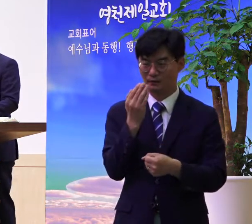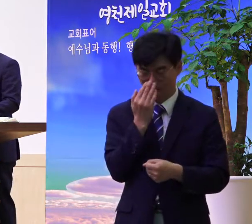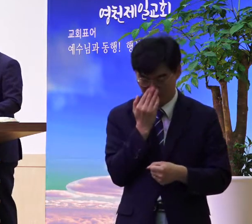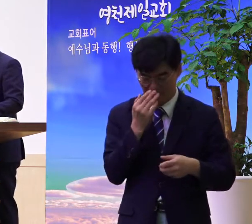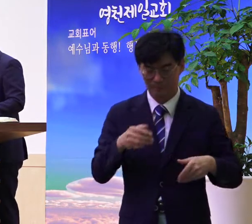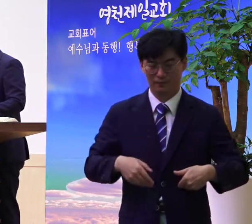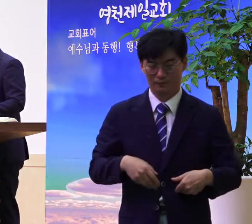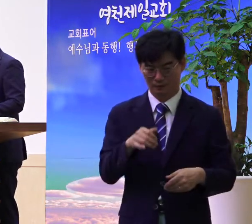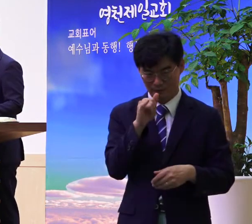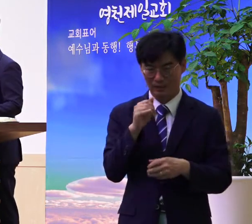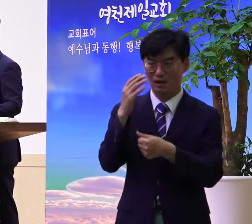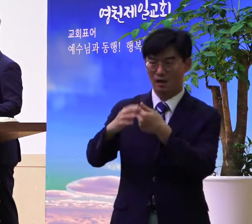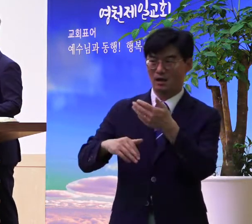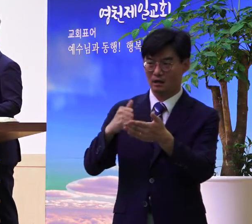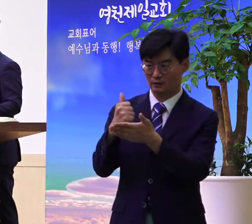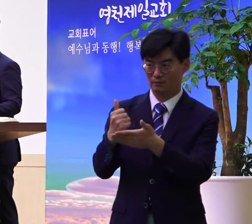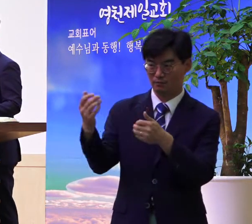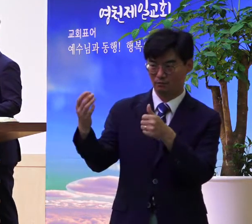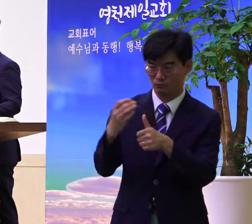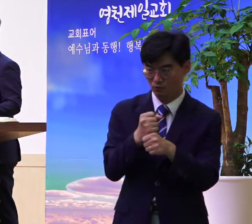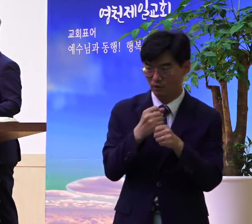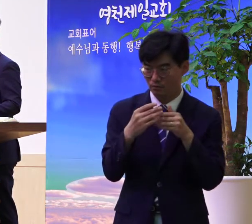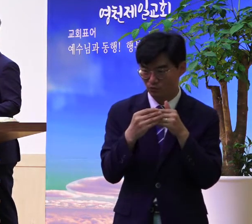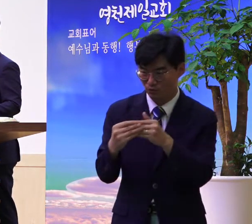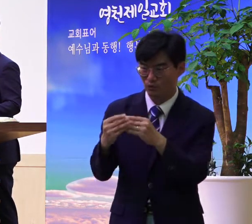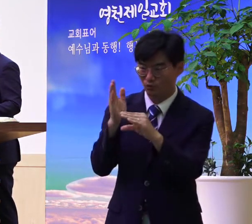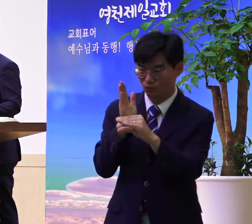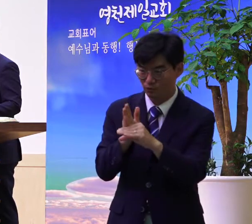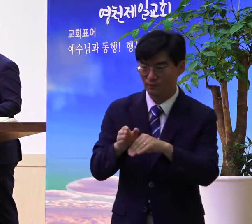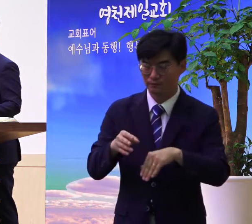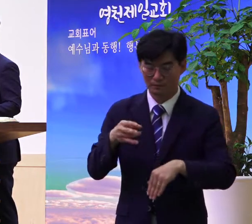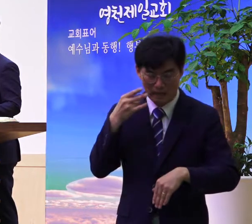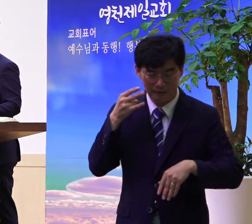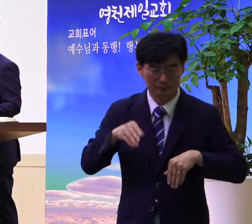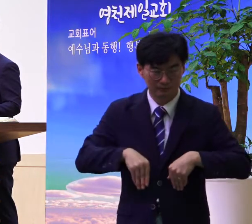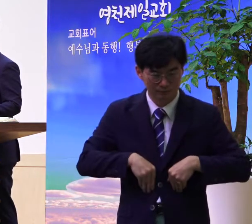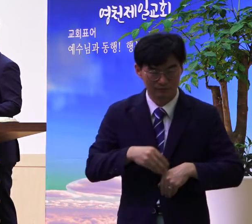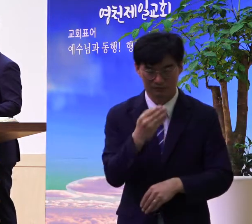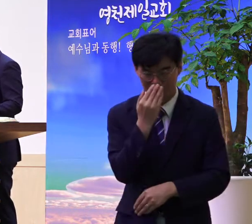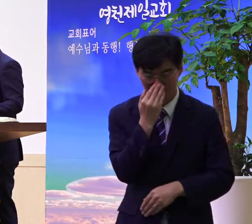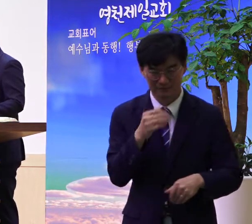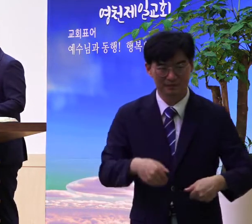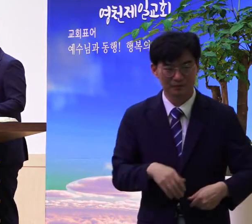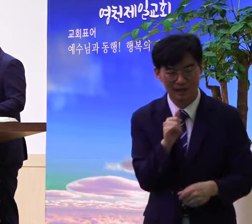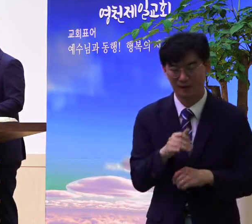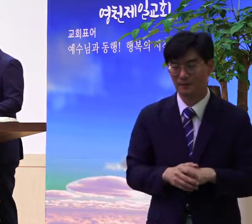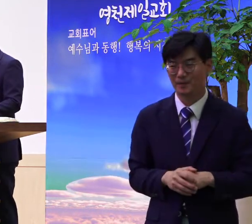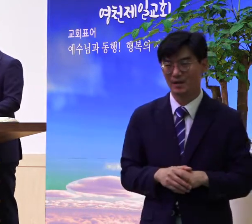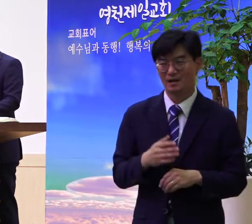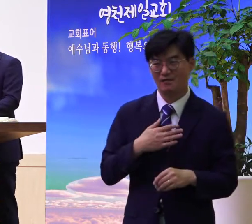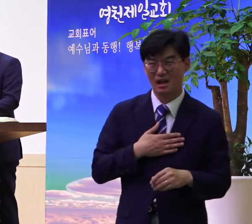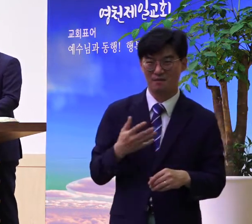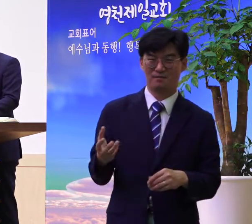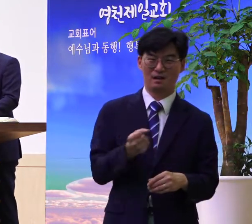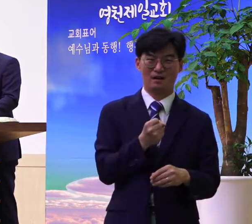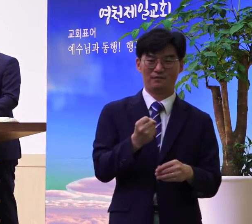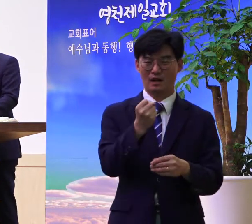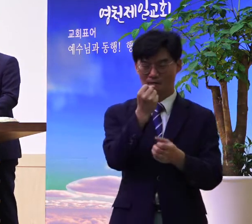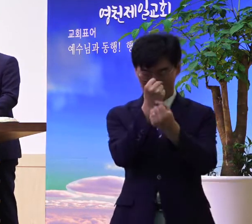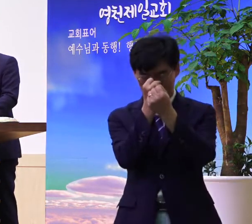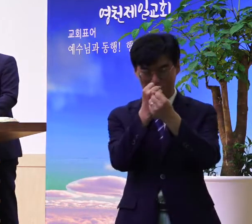앞에 겸손할 수밖에 없는 것입니다. 그 어떤 것도 내 것이라고 주장할 필요도 없고